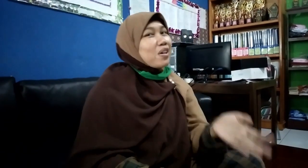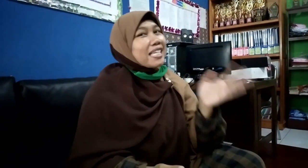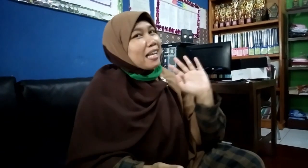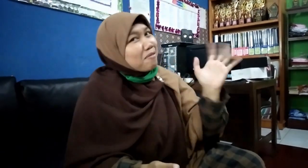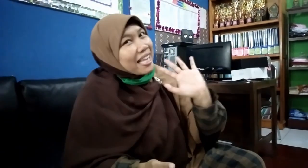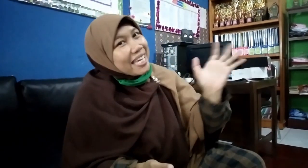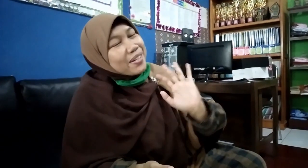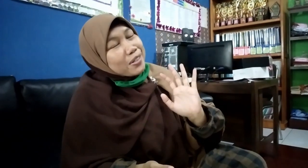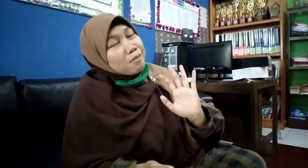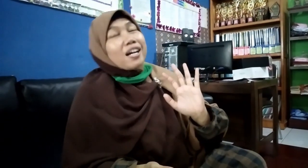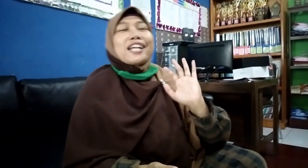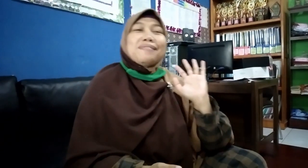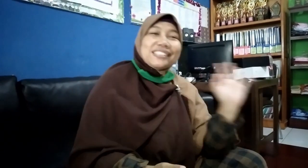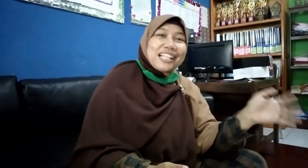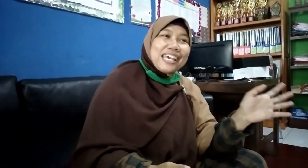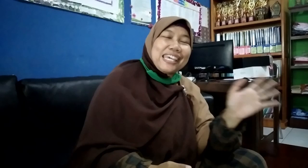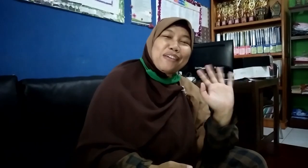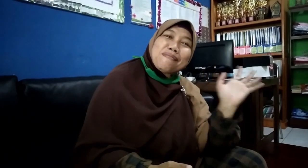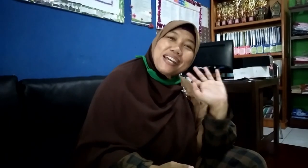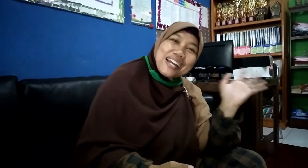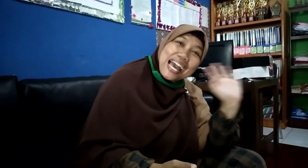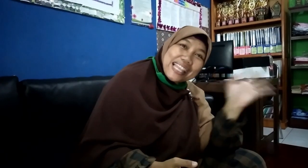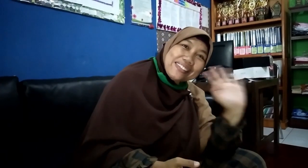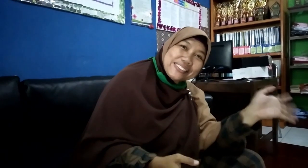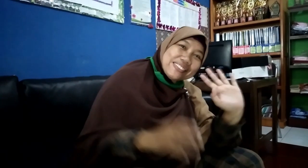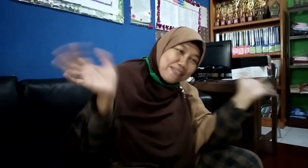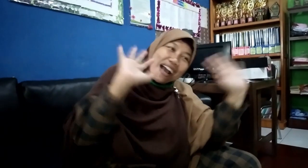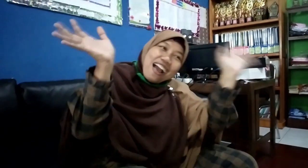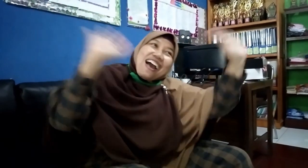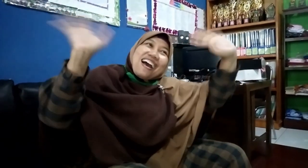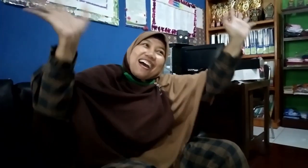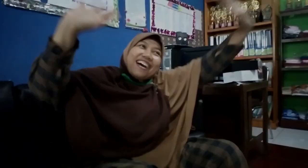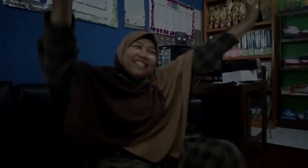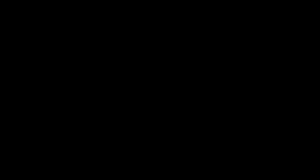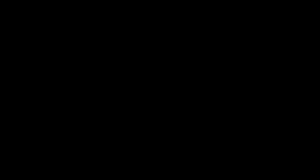Wassalamualaikum warahmatullahi wabarakatuh. Semangat.